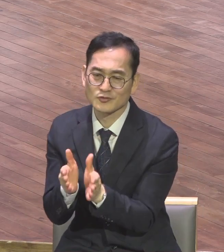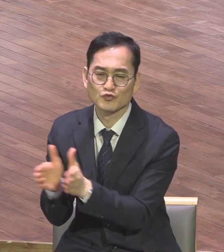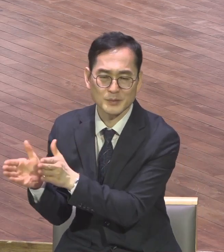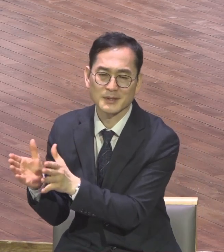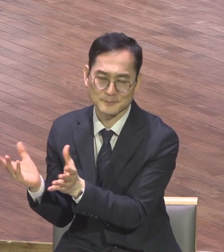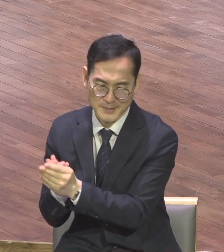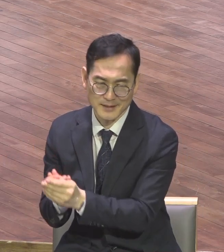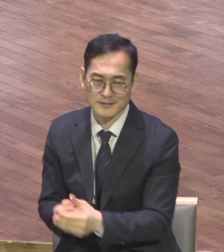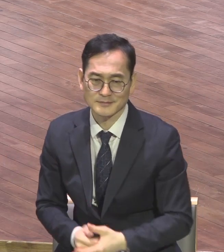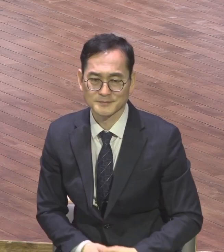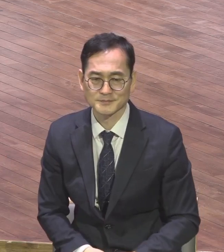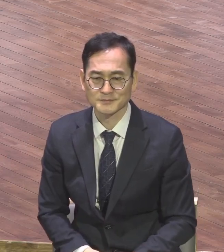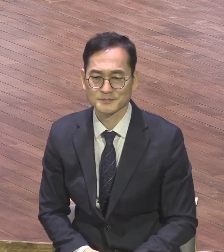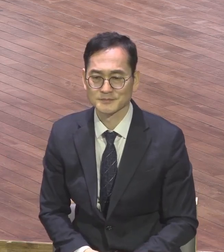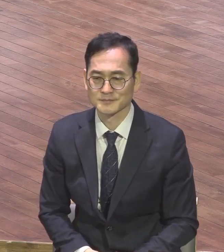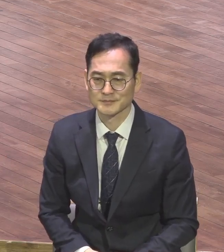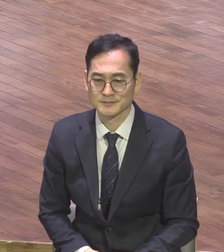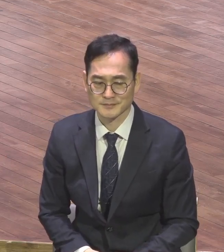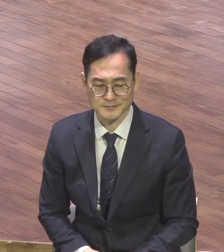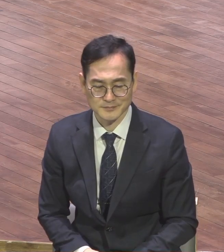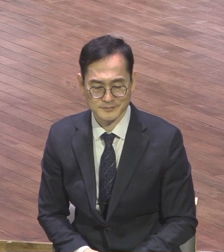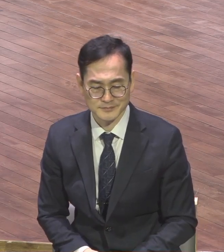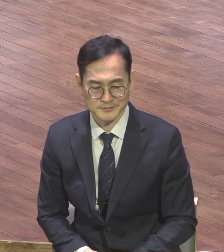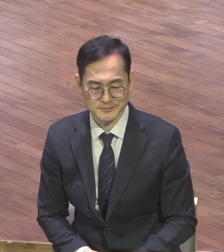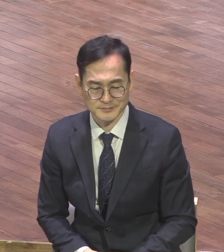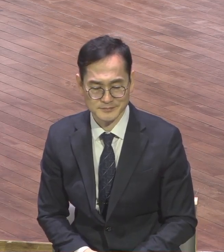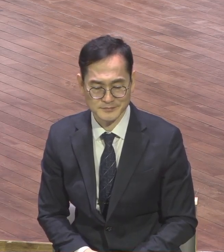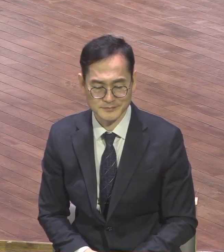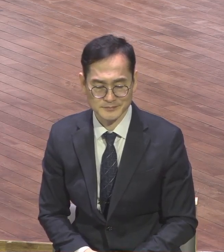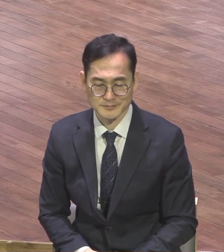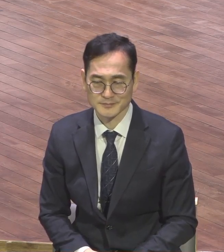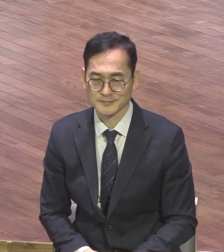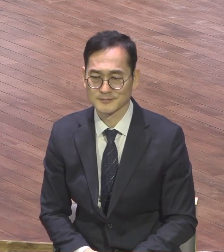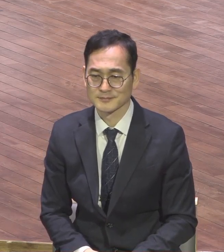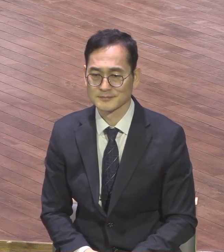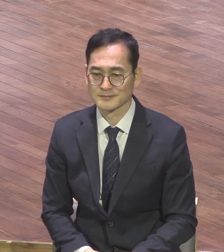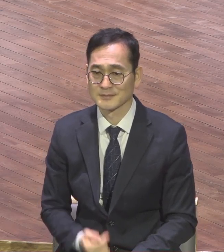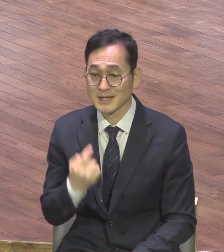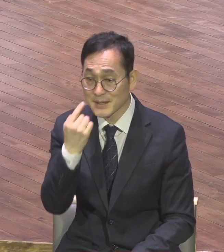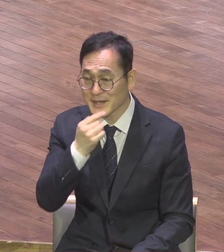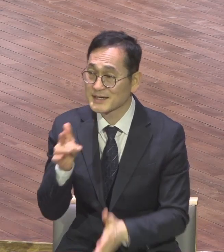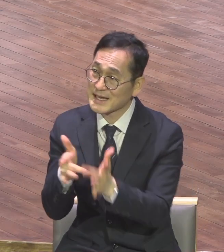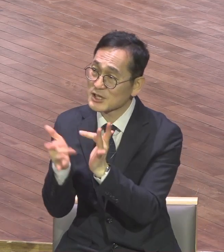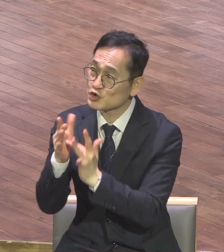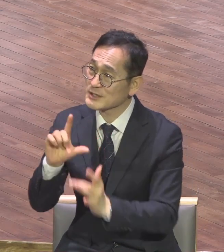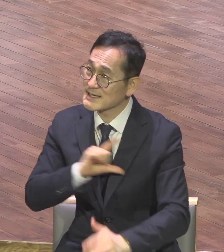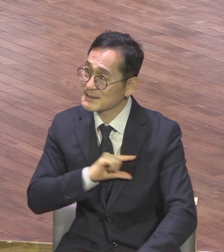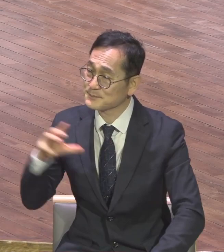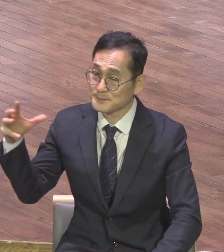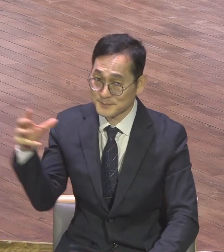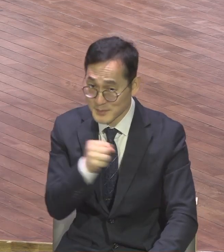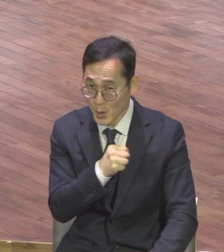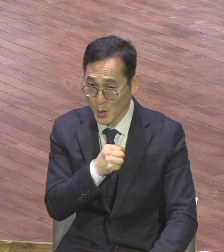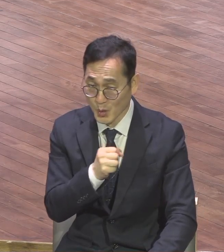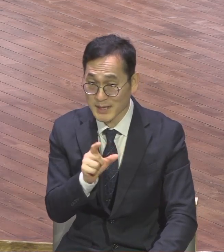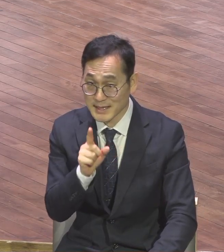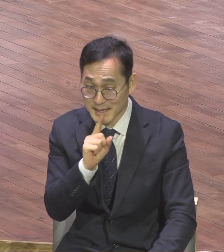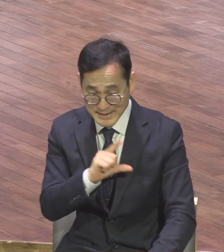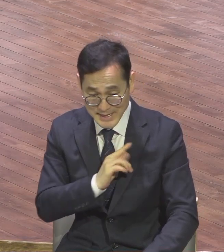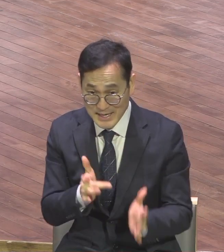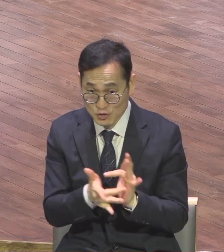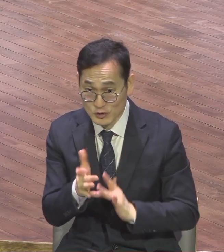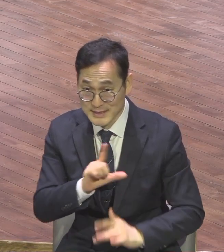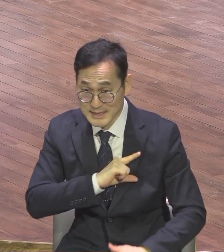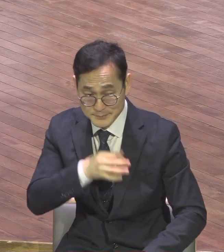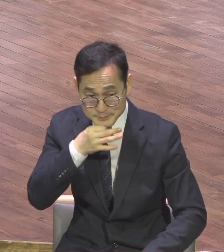나는 아무것도 아니야. 있으나 마나나 노바디야. 그 입에서 이름이 나올 때 에브리바디 되는 줄 믿으시기 바랍니다.